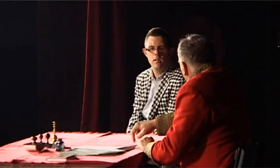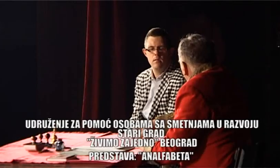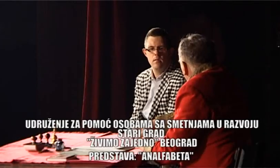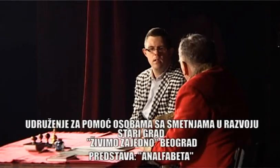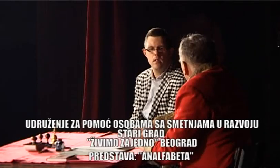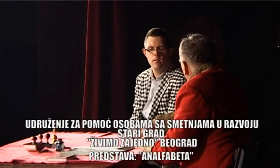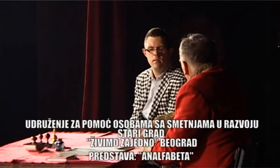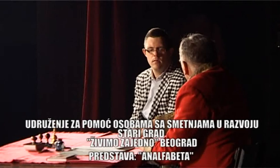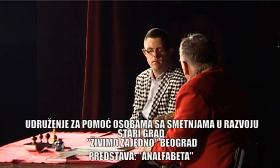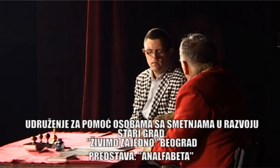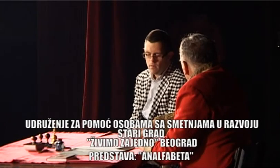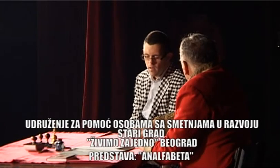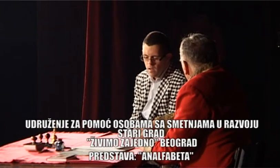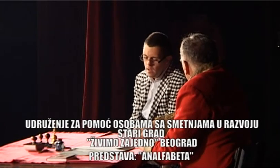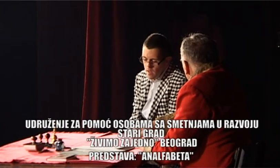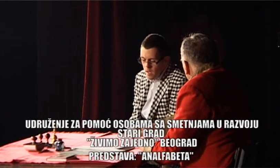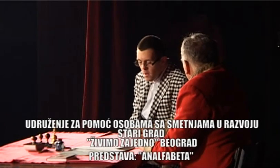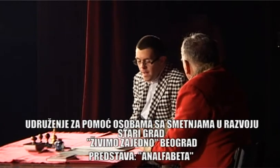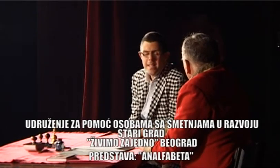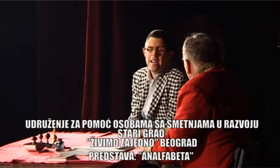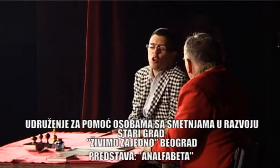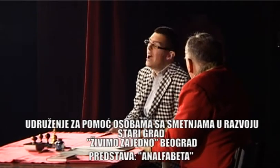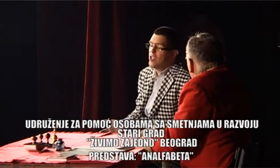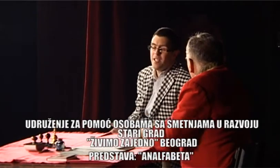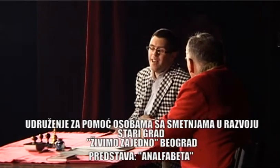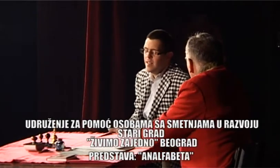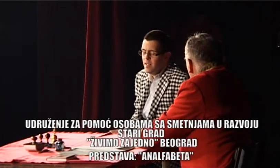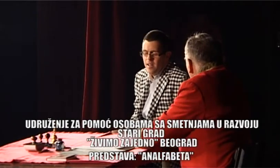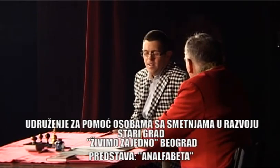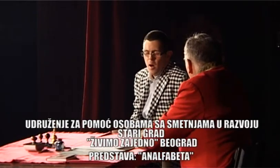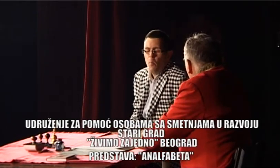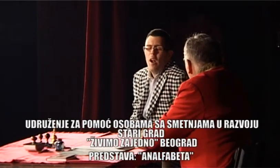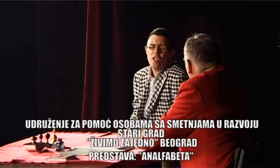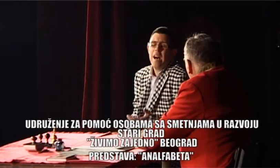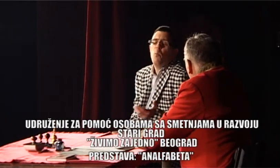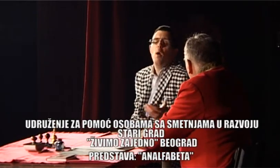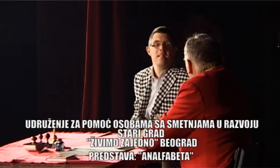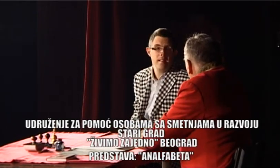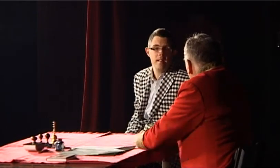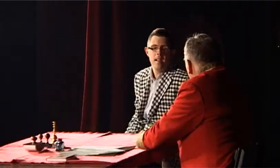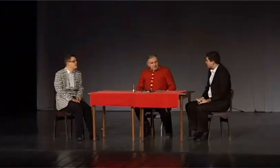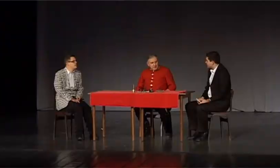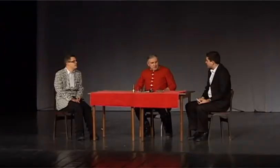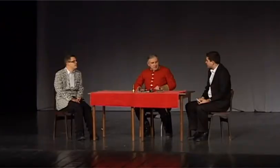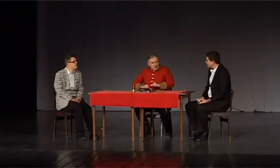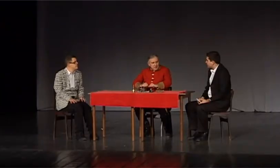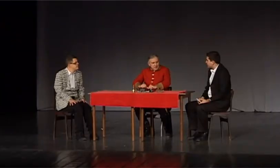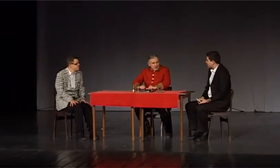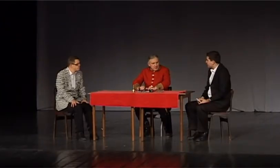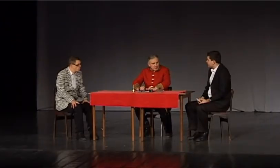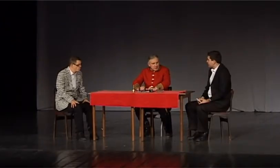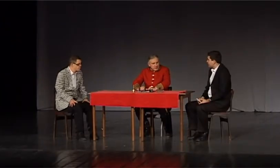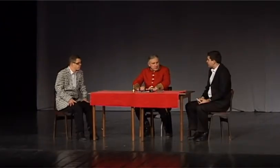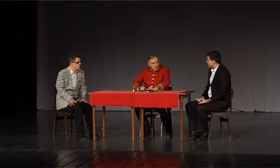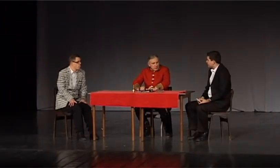Čitaj glasno, molim te. Pa jeste što kažete? Moraš i tako pomisliti. Dede moj,